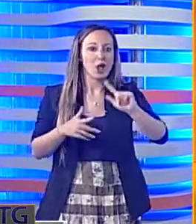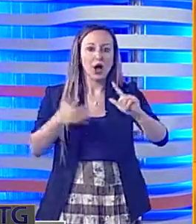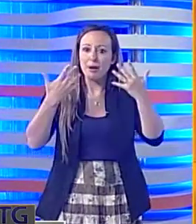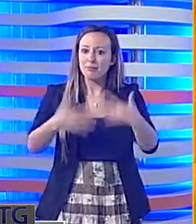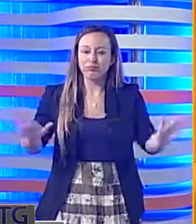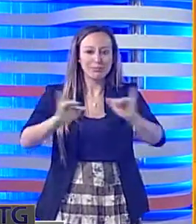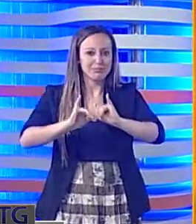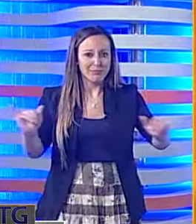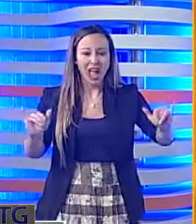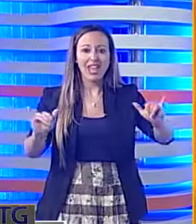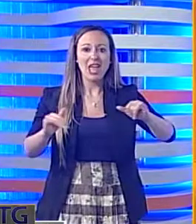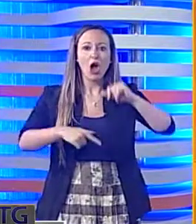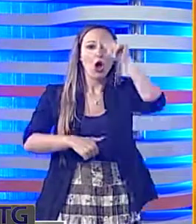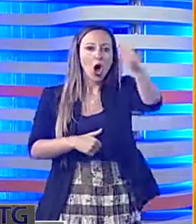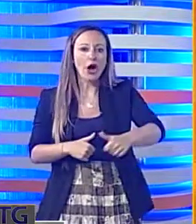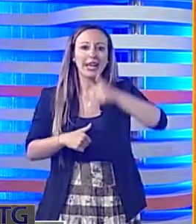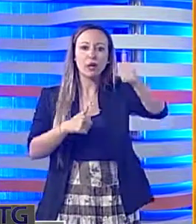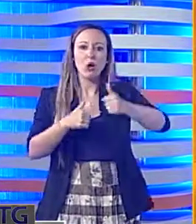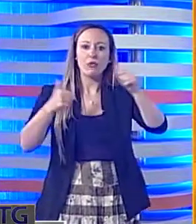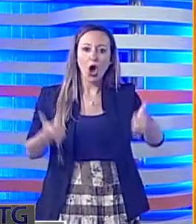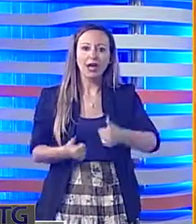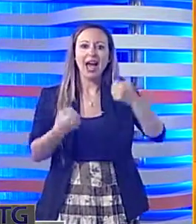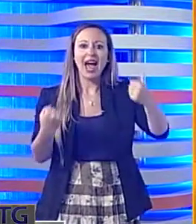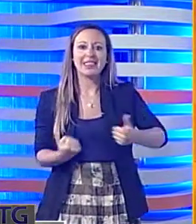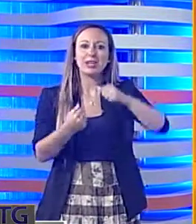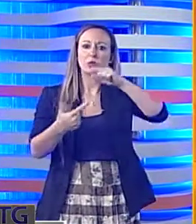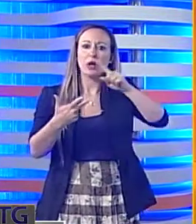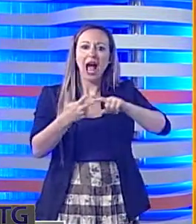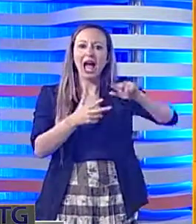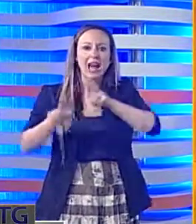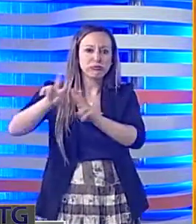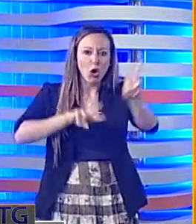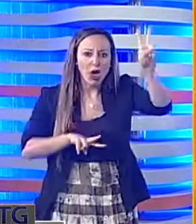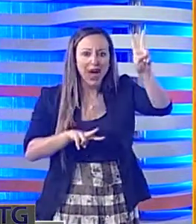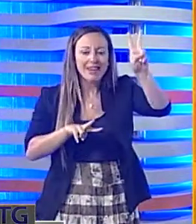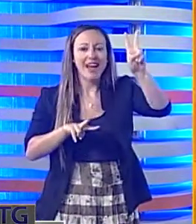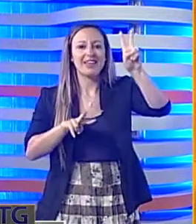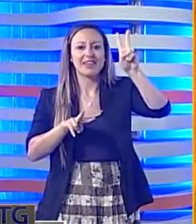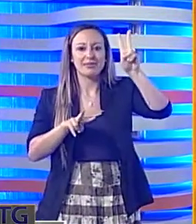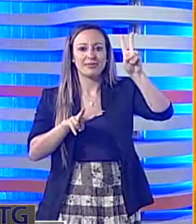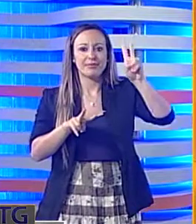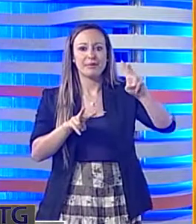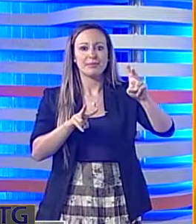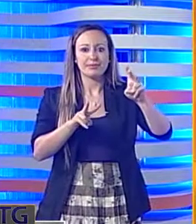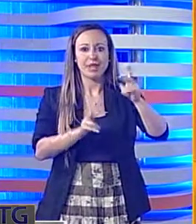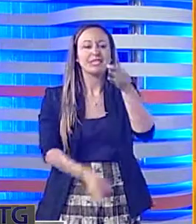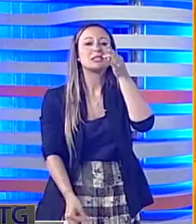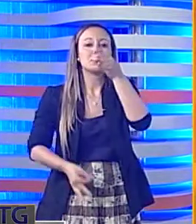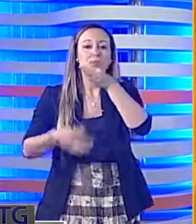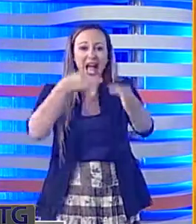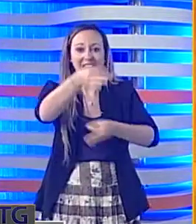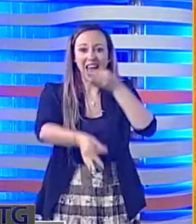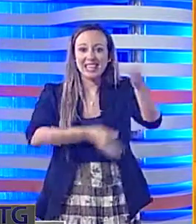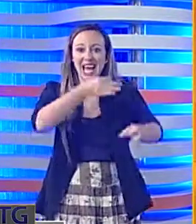in ogni forma e in ogni sede della nazione. Ad affermarlo è lo stesso Grasso, che continua: i